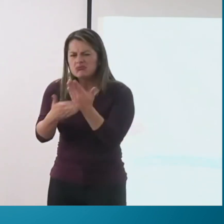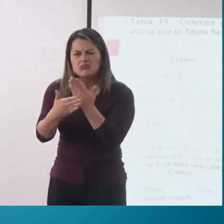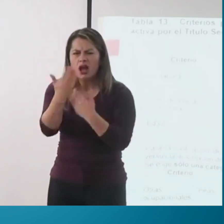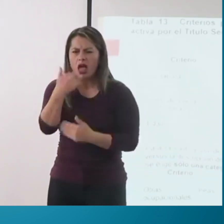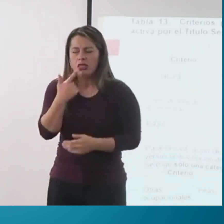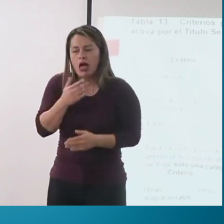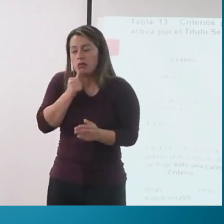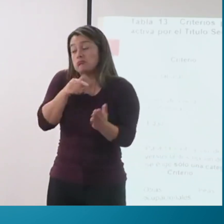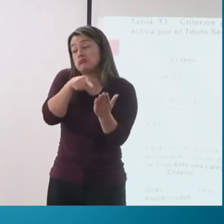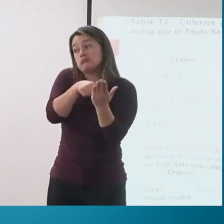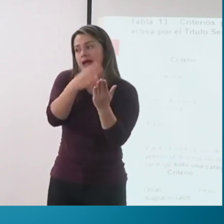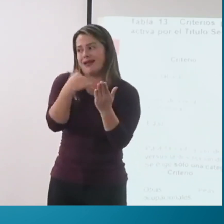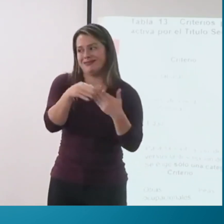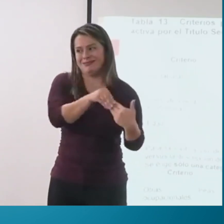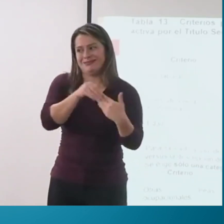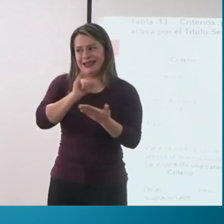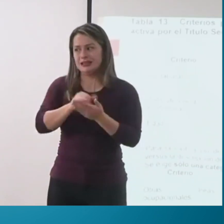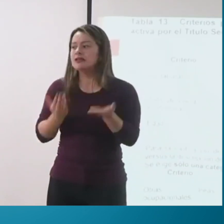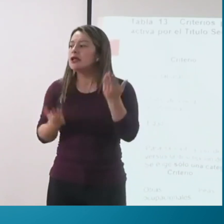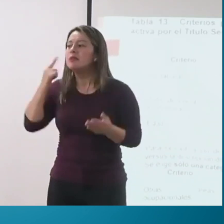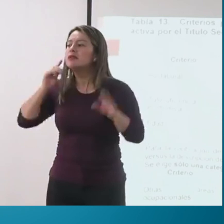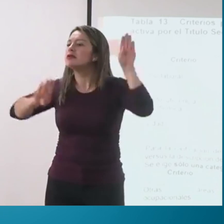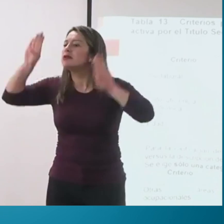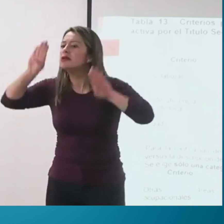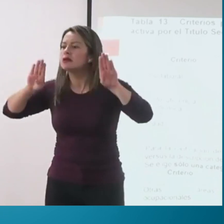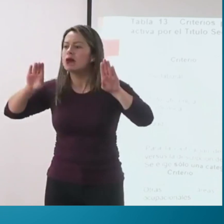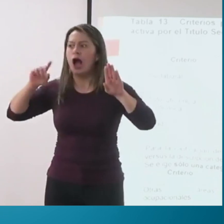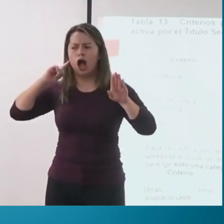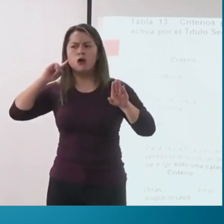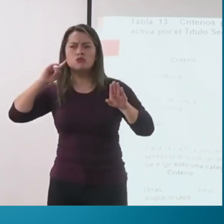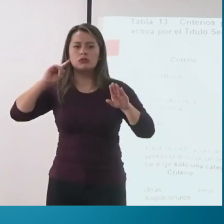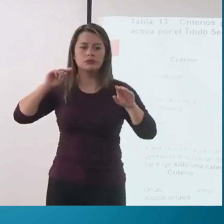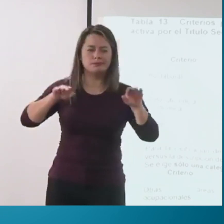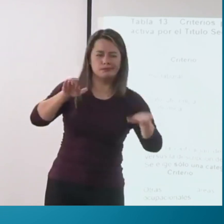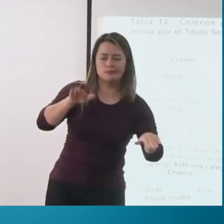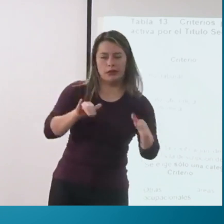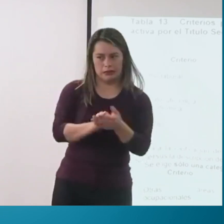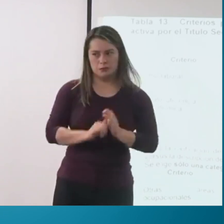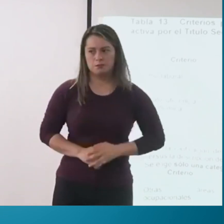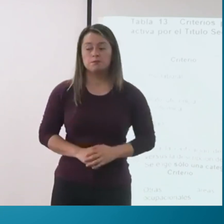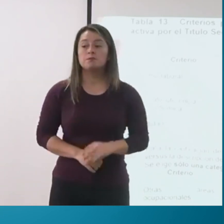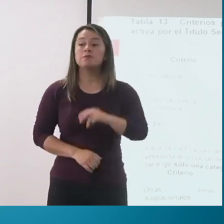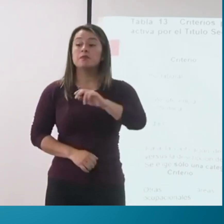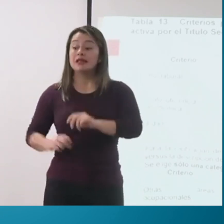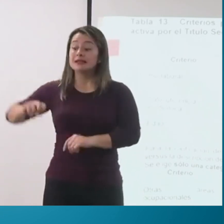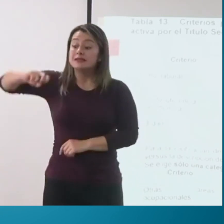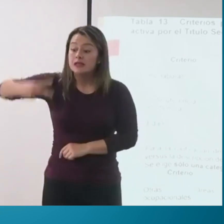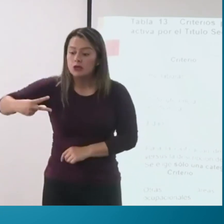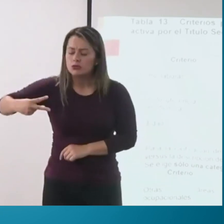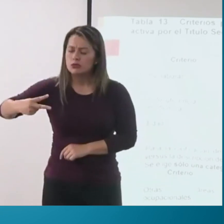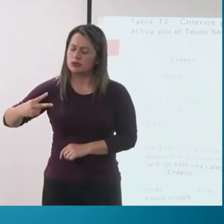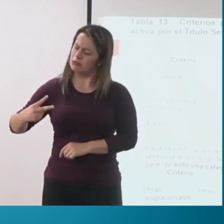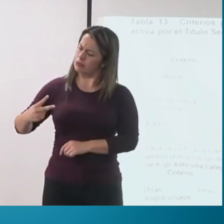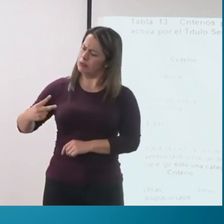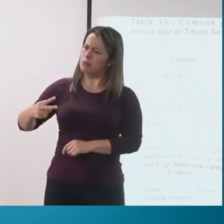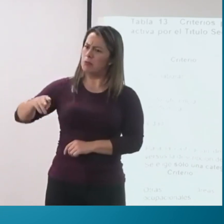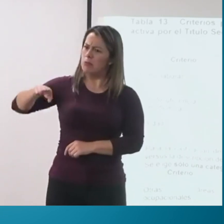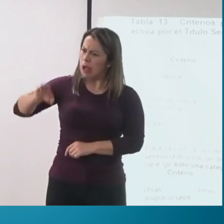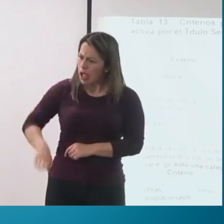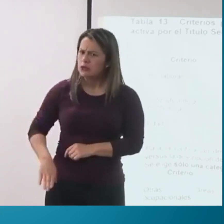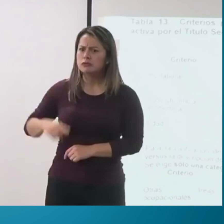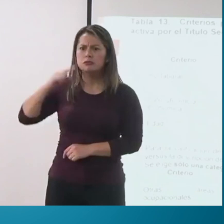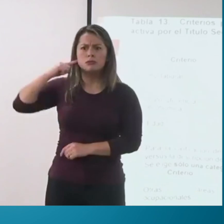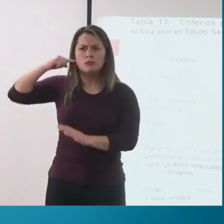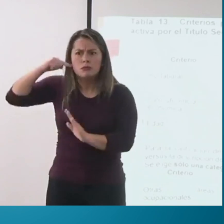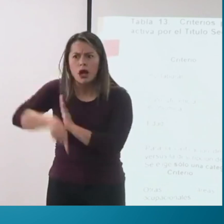eso. ¿Listo? Entonces, en la segunda parte, yo miro cuánto tengo en esa deficiencia, o sea, ser sordo, y